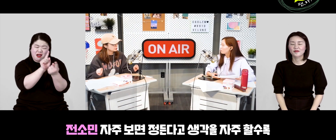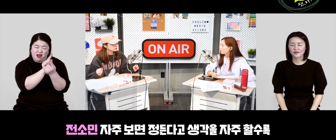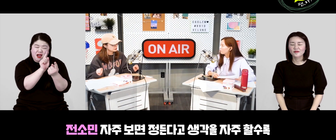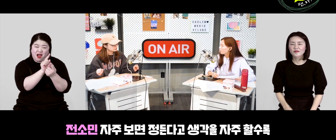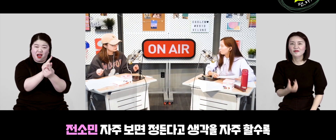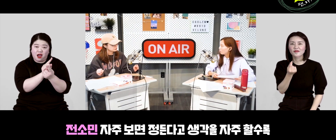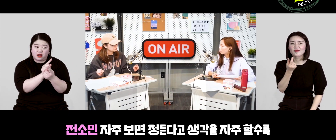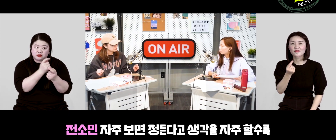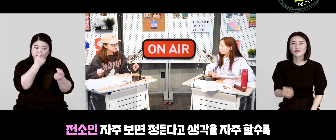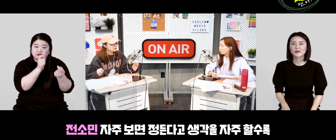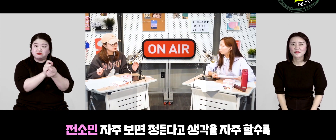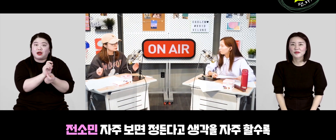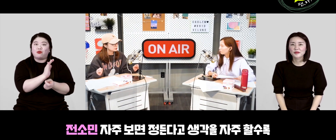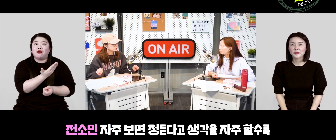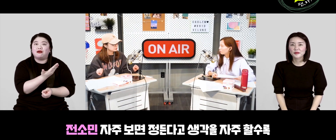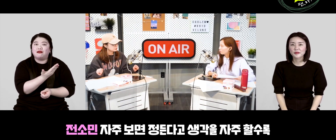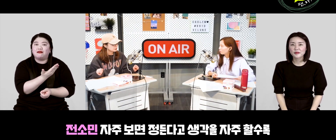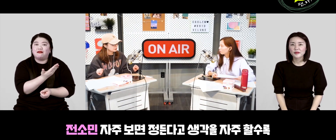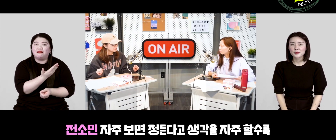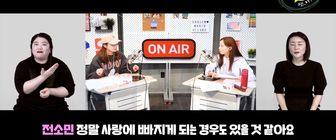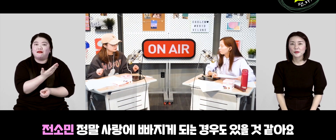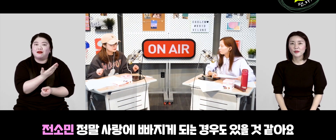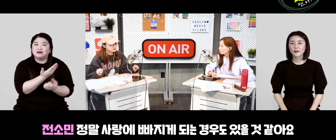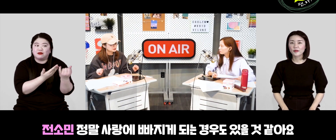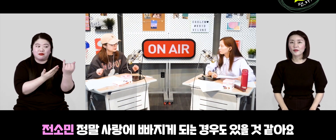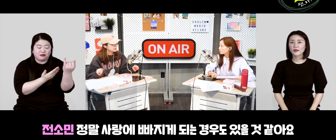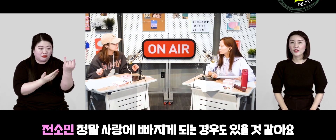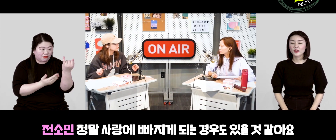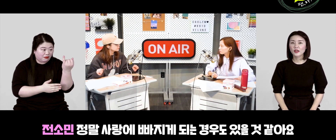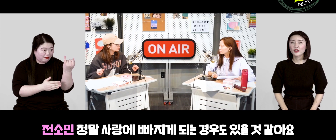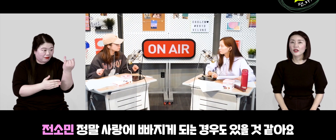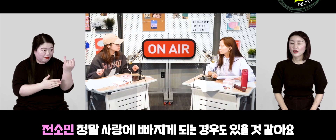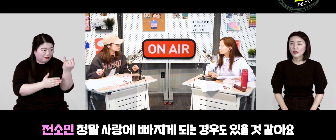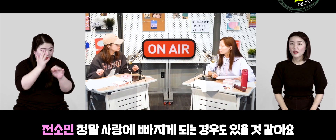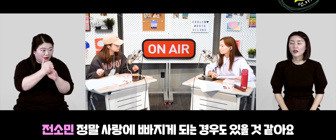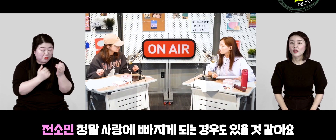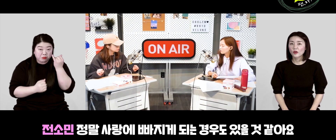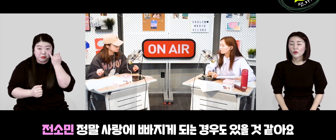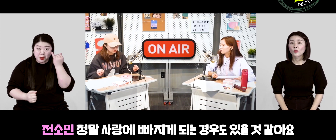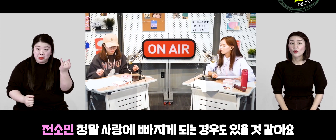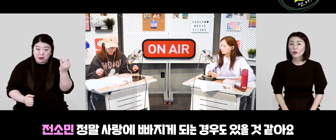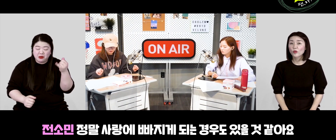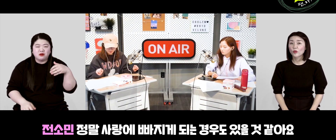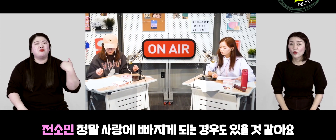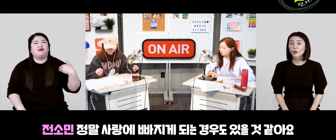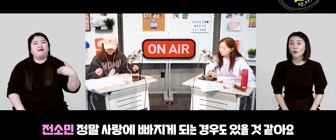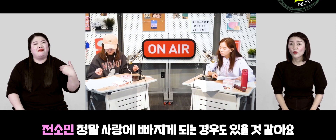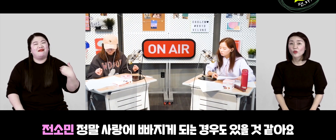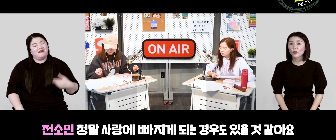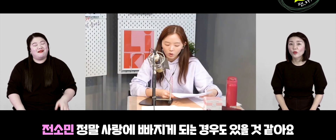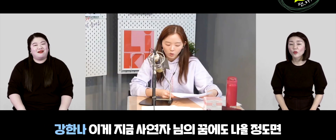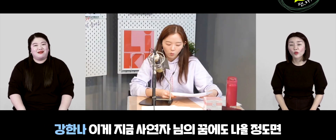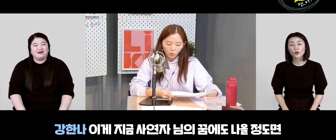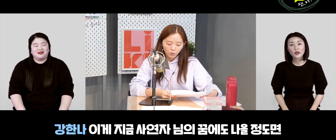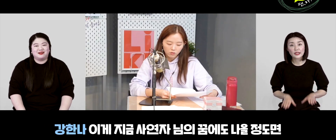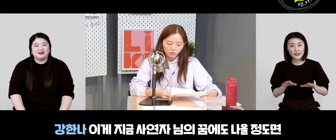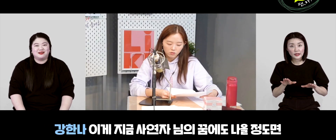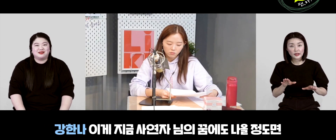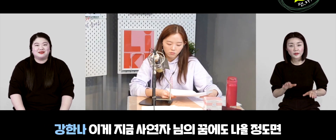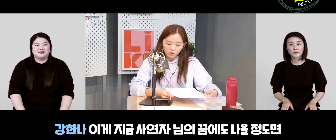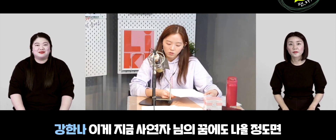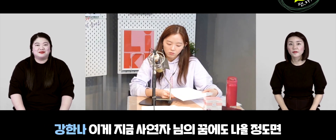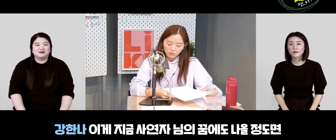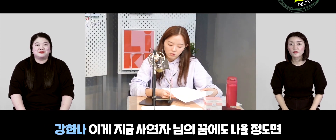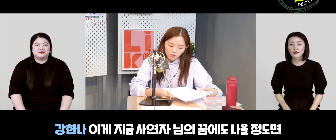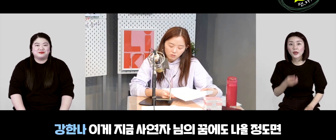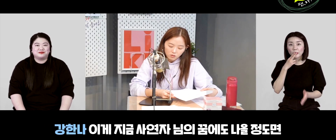보면 정든다고 생각을 자주 할수록 정말 사랑에 빠지게 되는 경우도 있을 수 있을 것 같아요. 이게